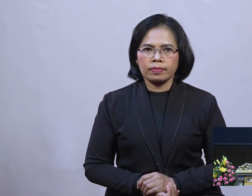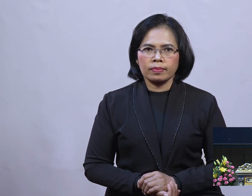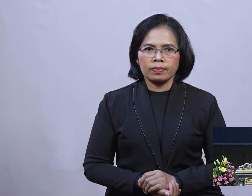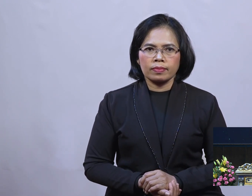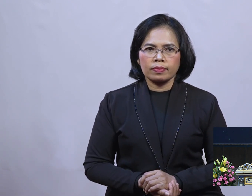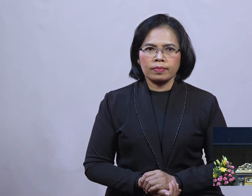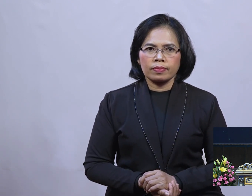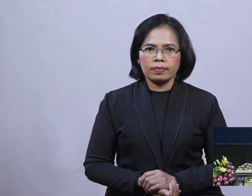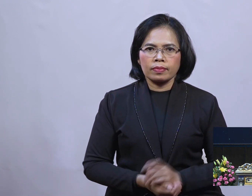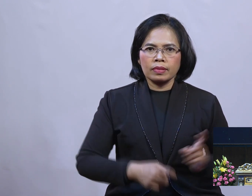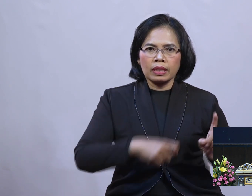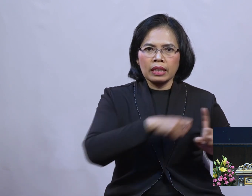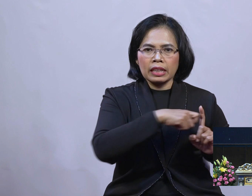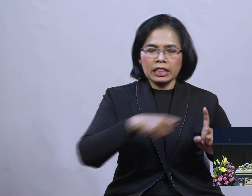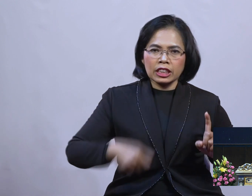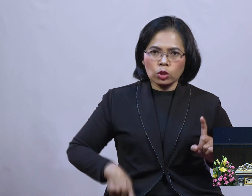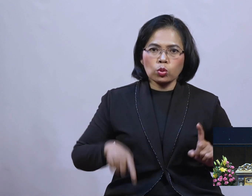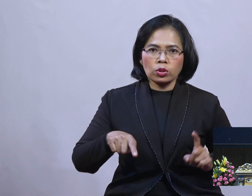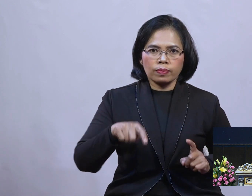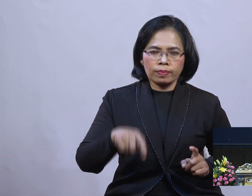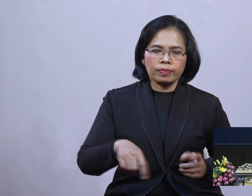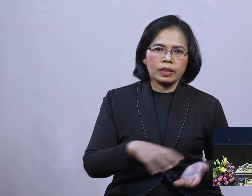2.0 Religion